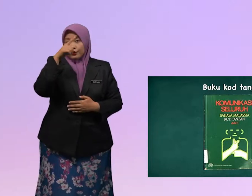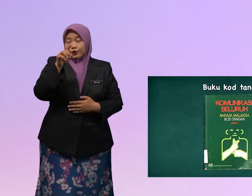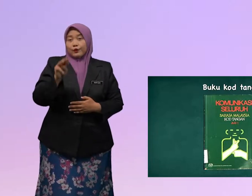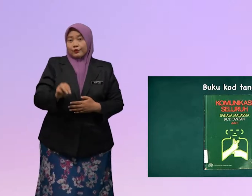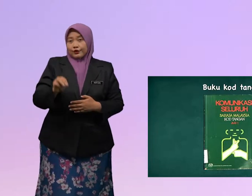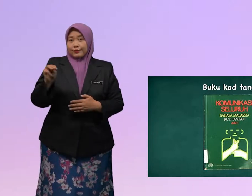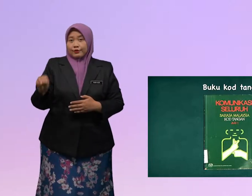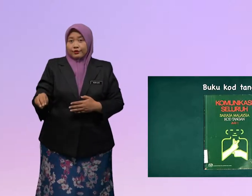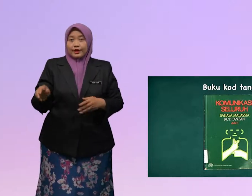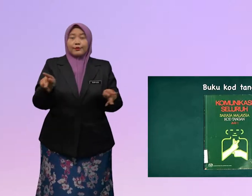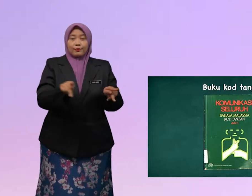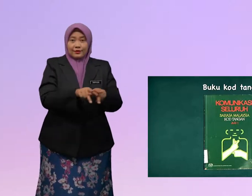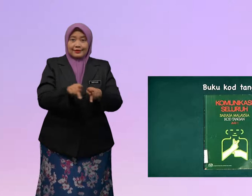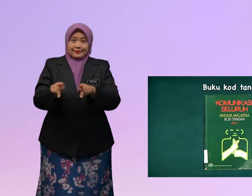Untuk murid-murid pula,